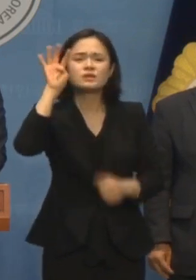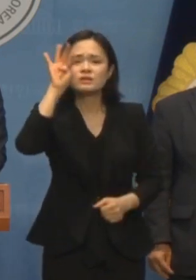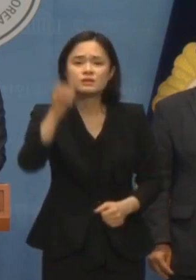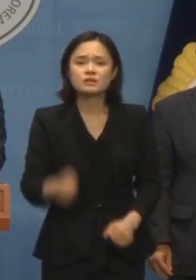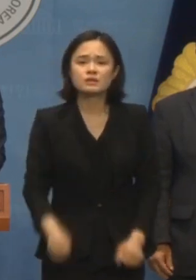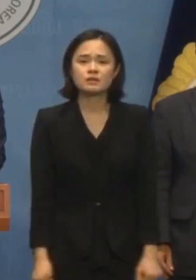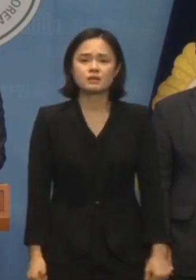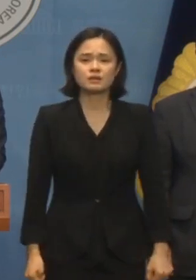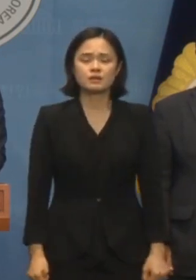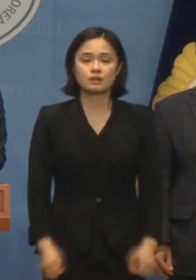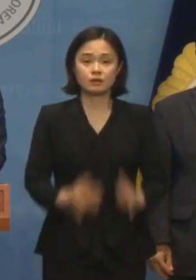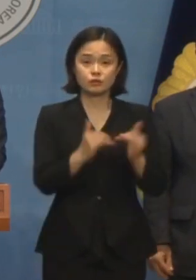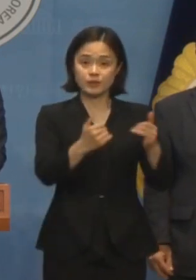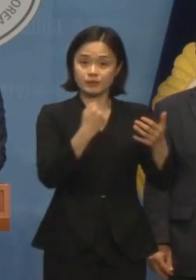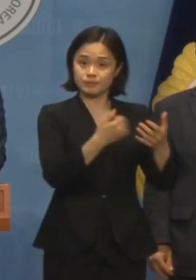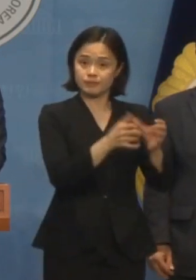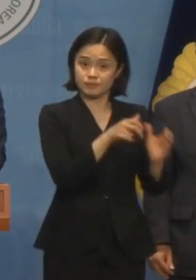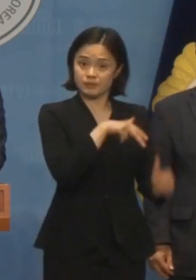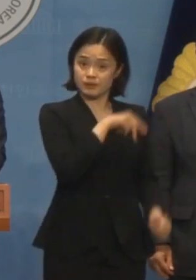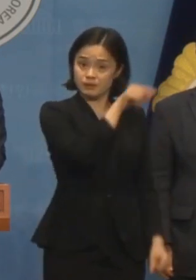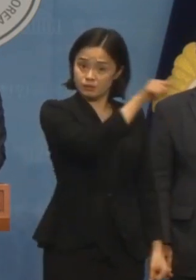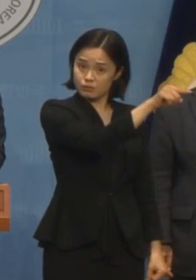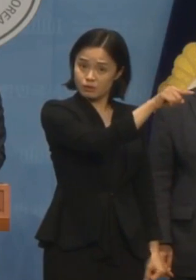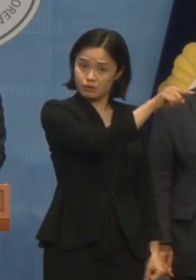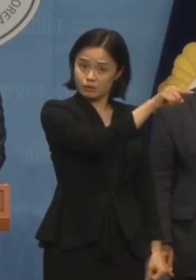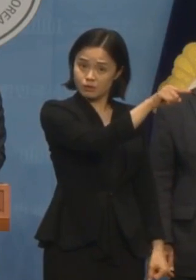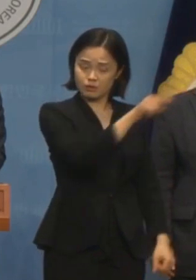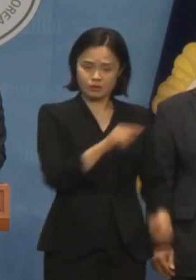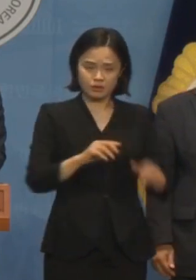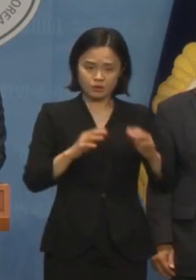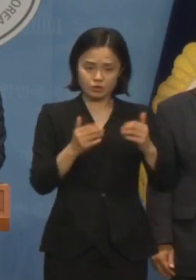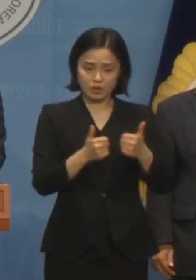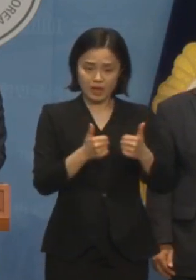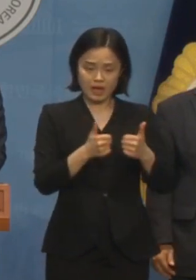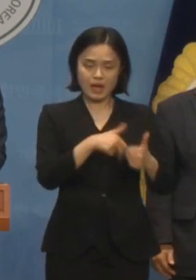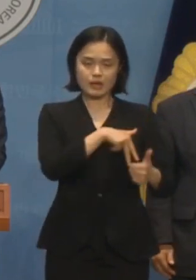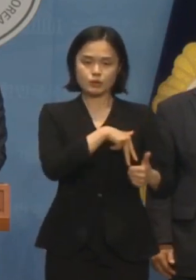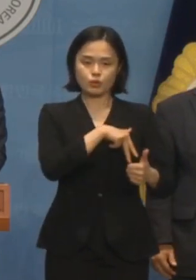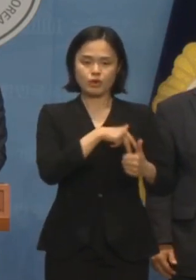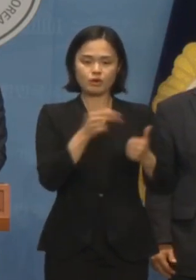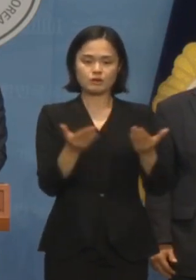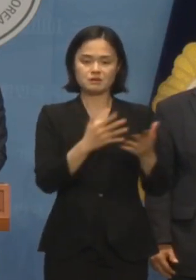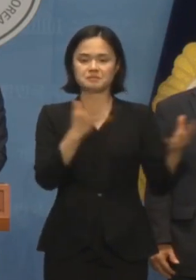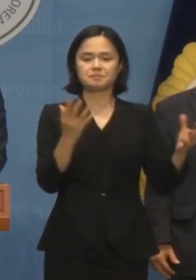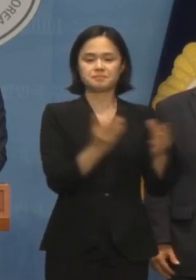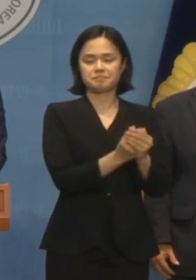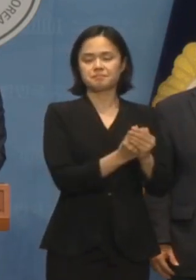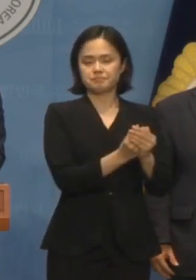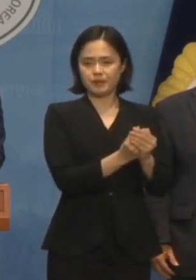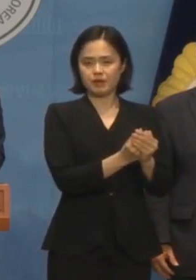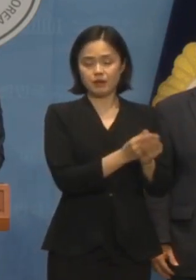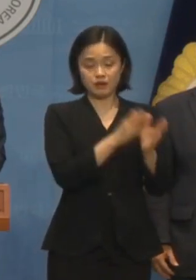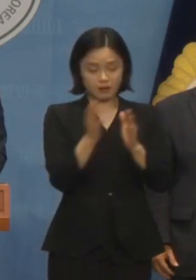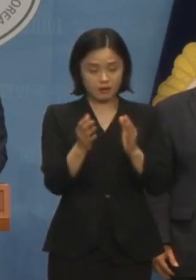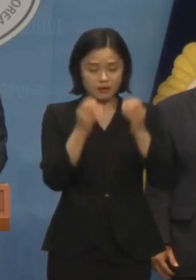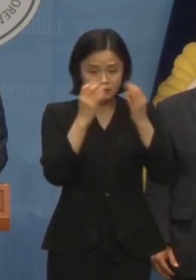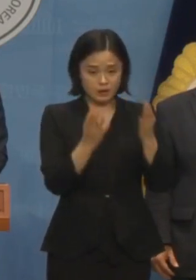사이 국민의힘 의원들은 국회의원 임기를 마치기도 했고 새로 당선되는 사람들도